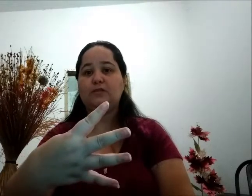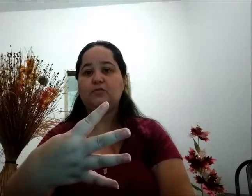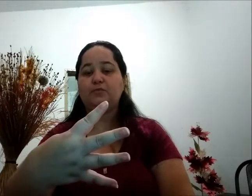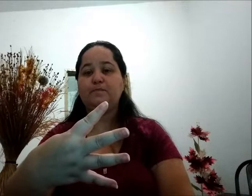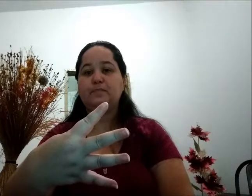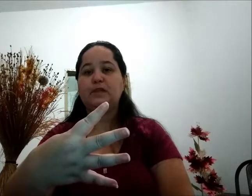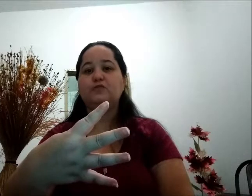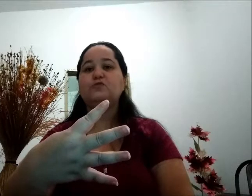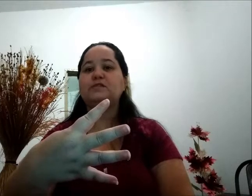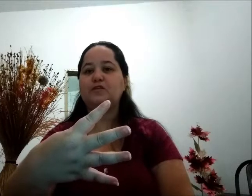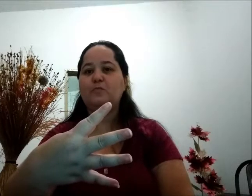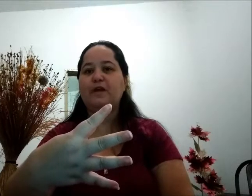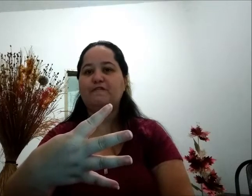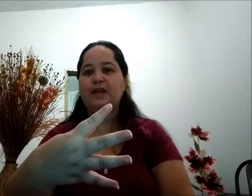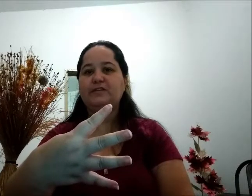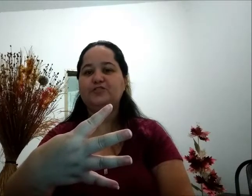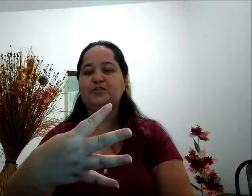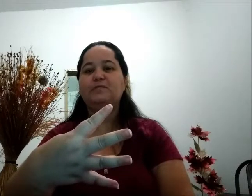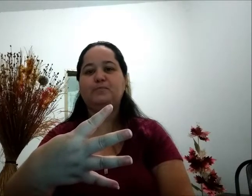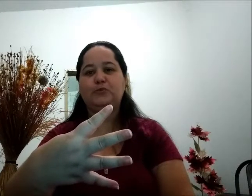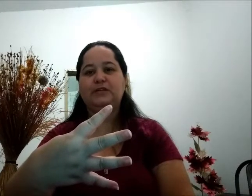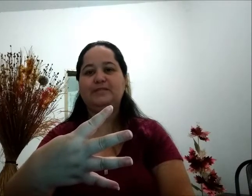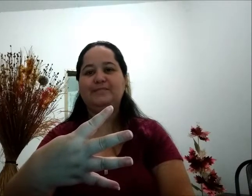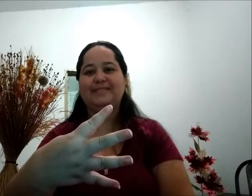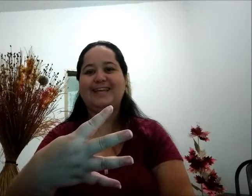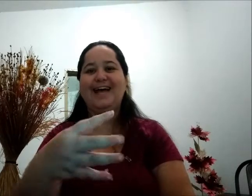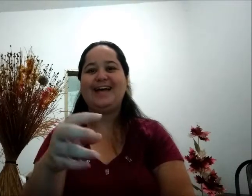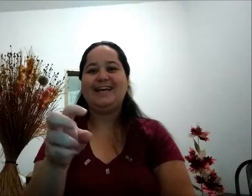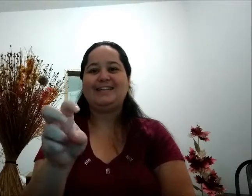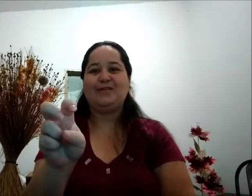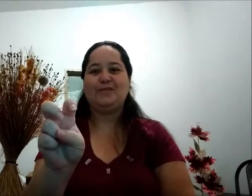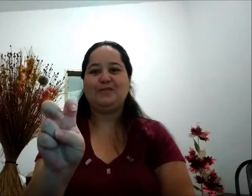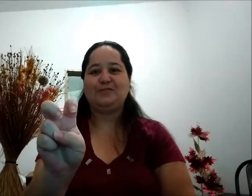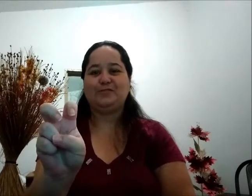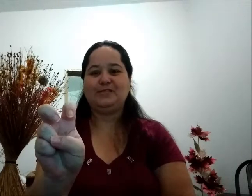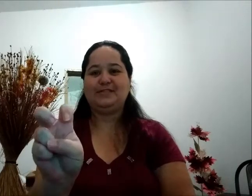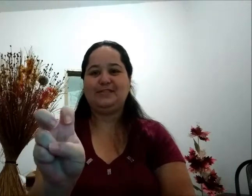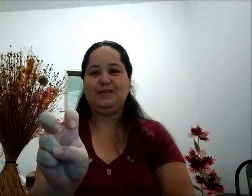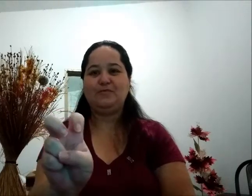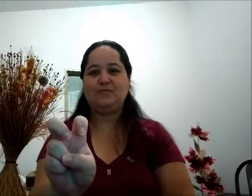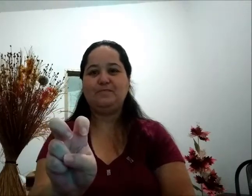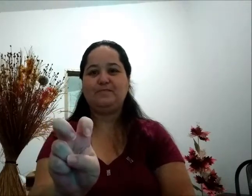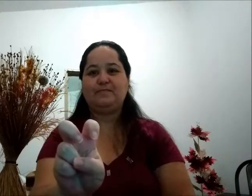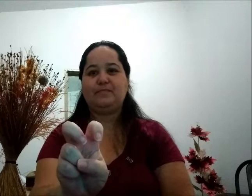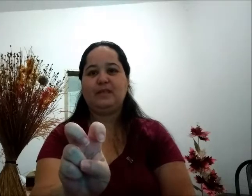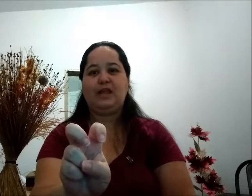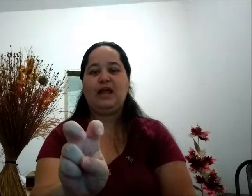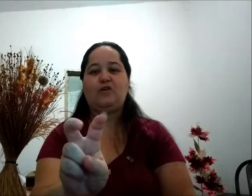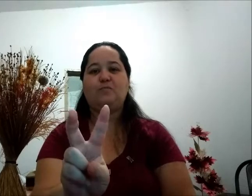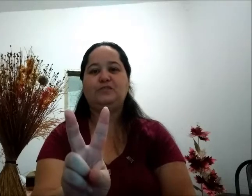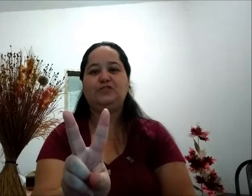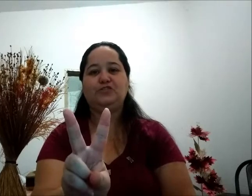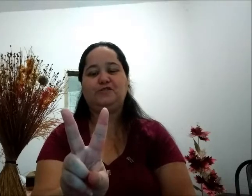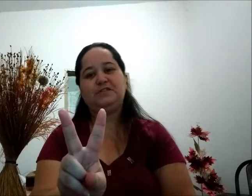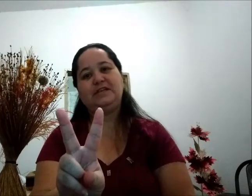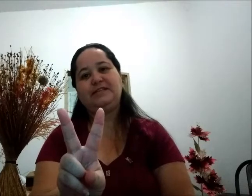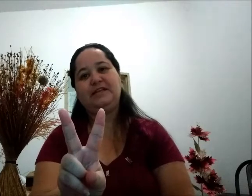4... Do 5 para frente, muda, tá? Então, olha só, 5 é como se a gente fizesse a letra